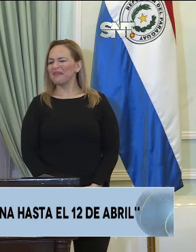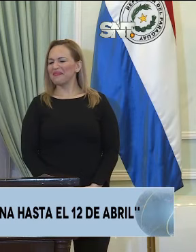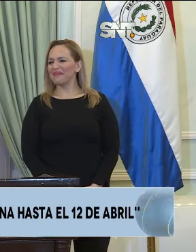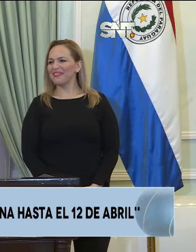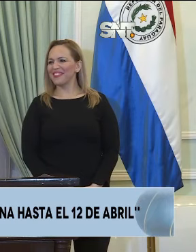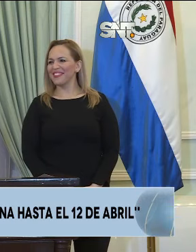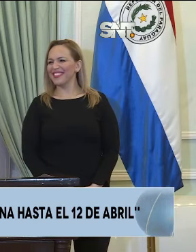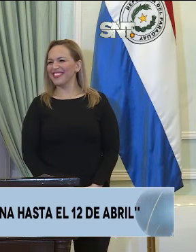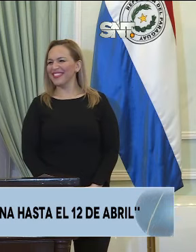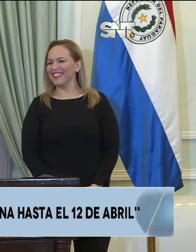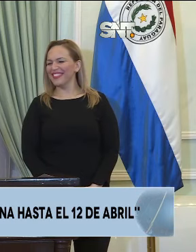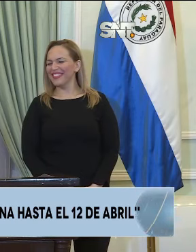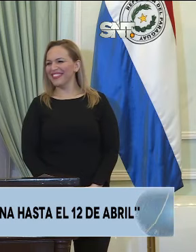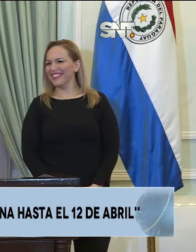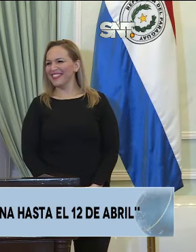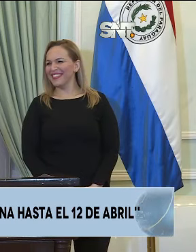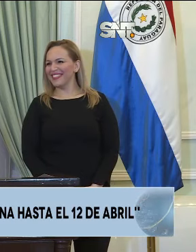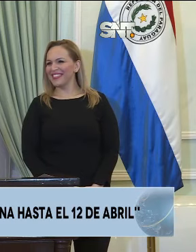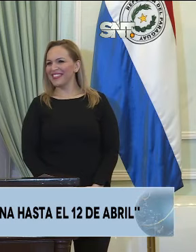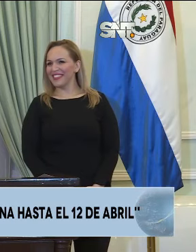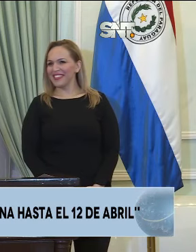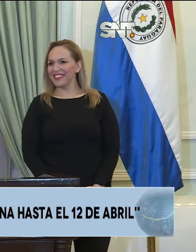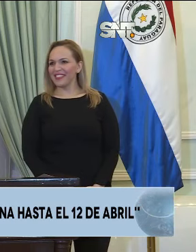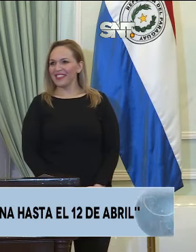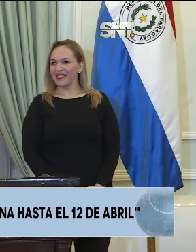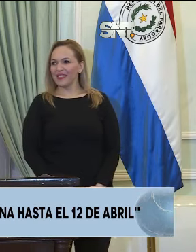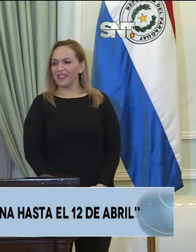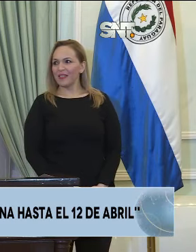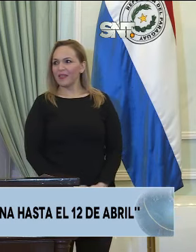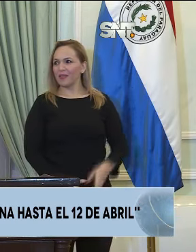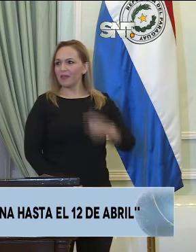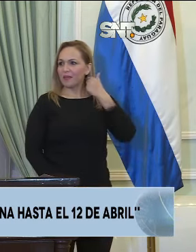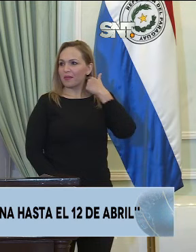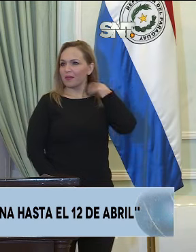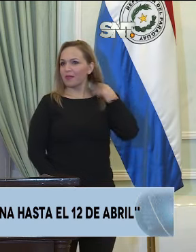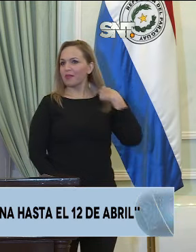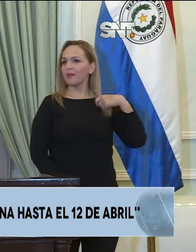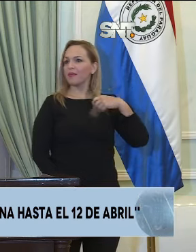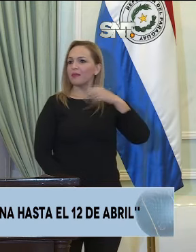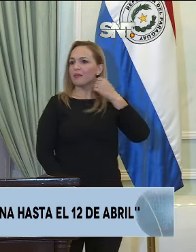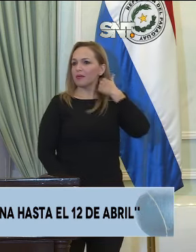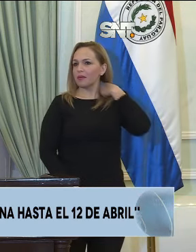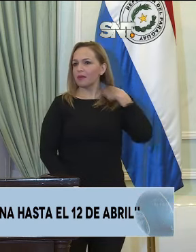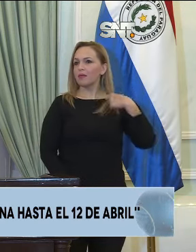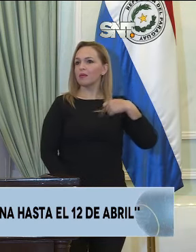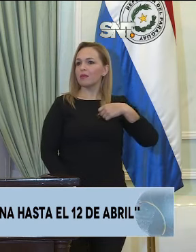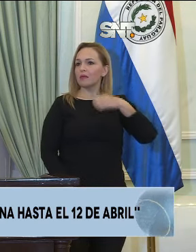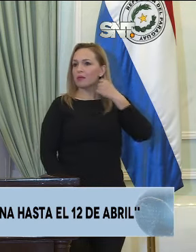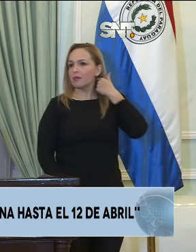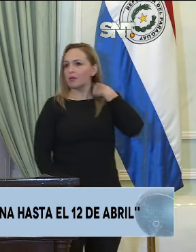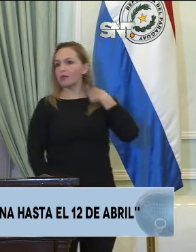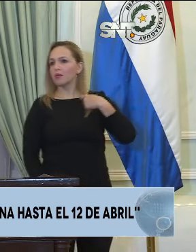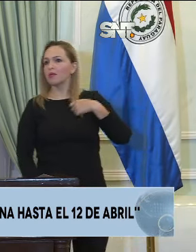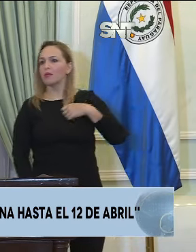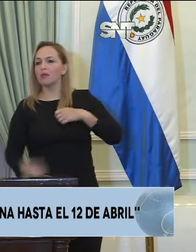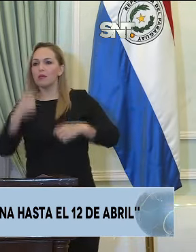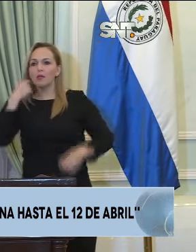esta medianoche, o sea, a las 12 horas, se adopta el aislamiento total con